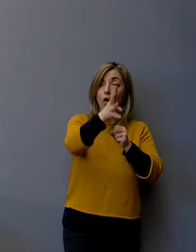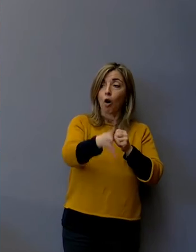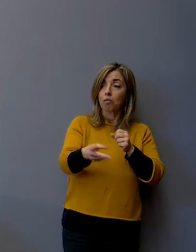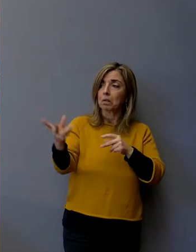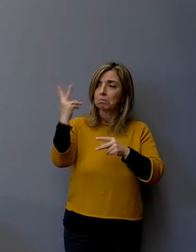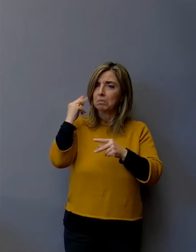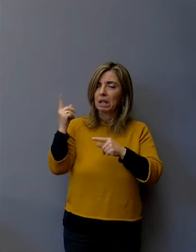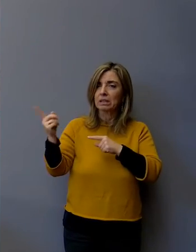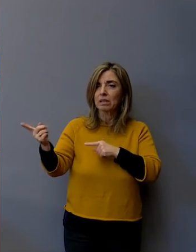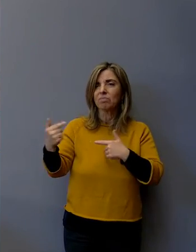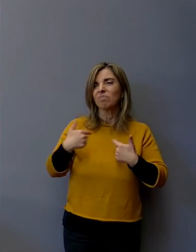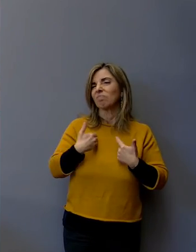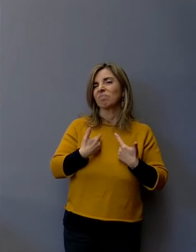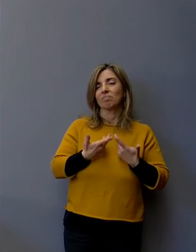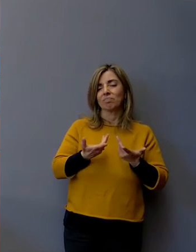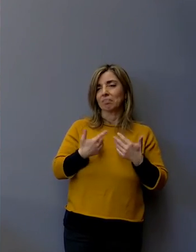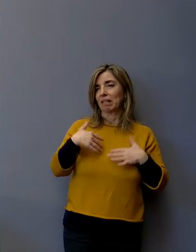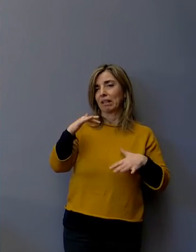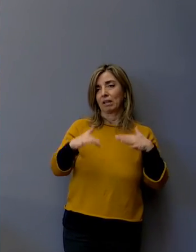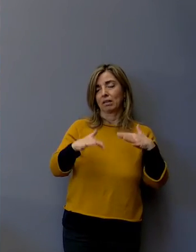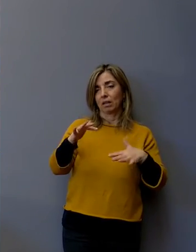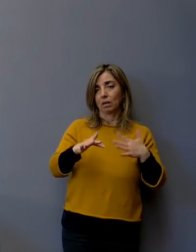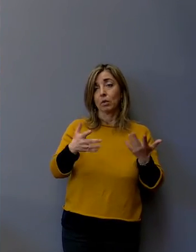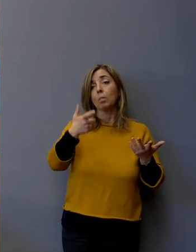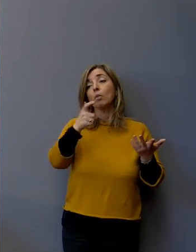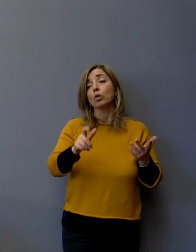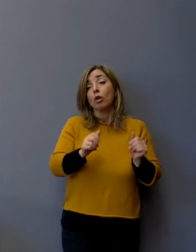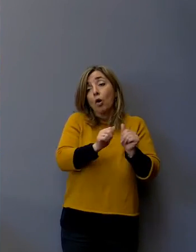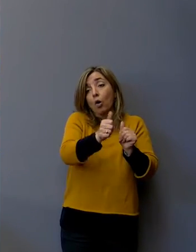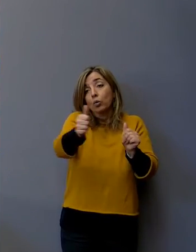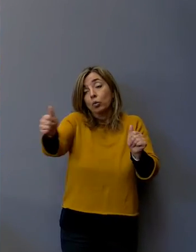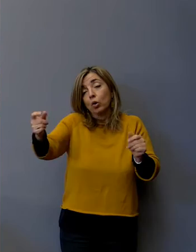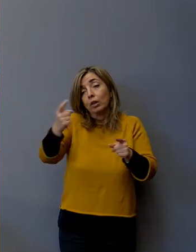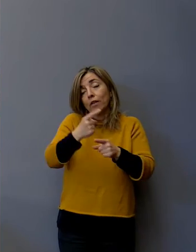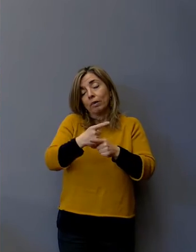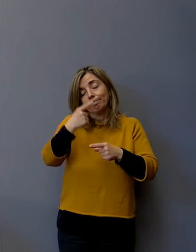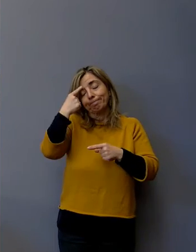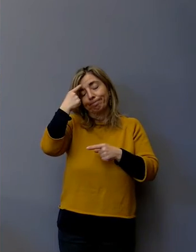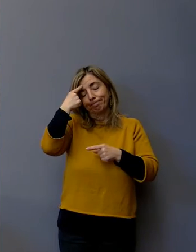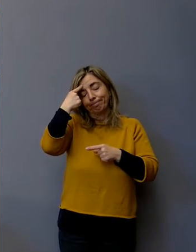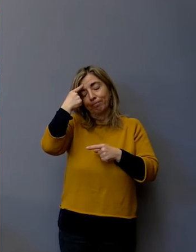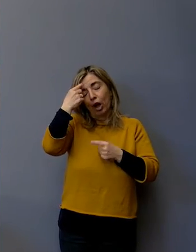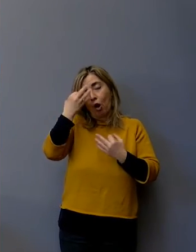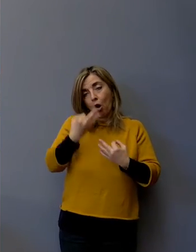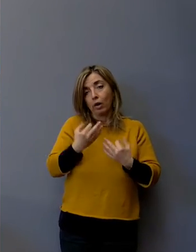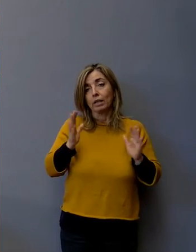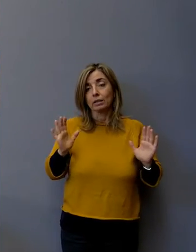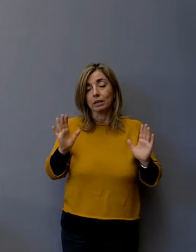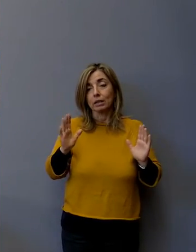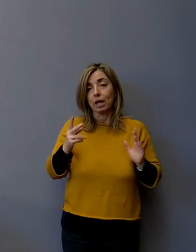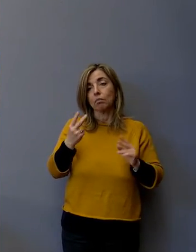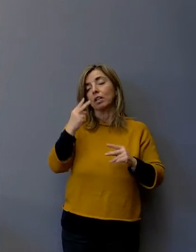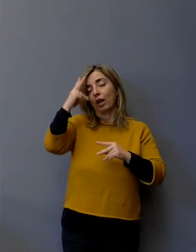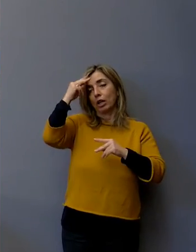dovremmo essere tutti almeno con un minimo di onestà intellettuale riconoscere lo sforzo gigantesco e questa amministrazione